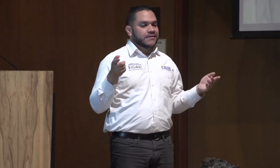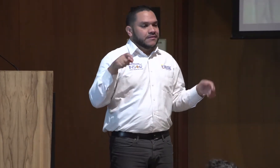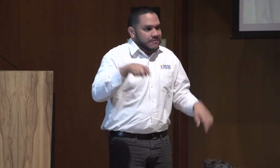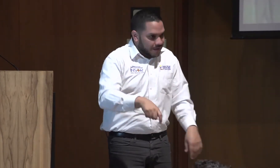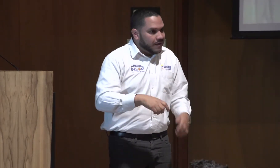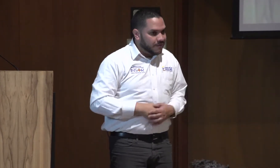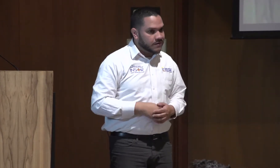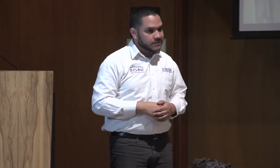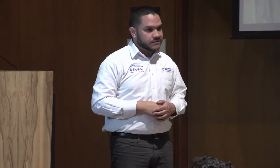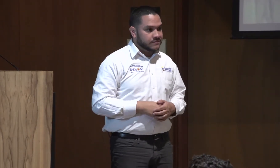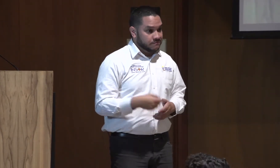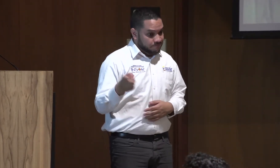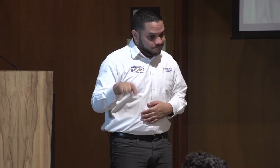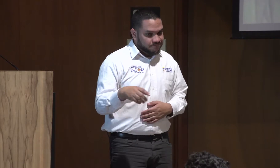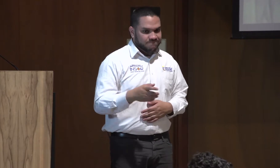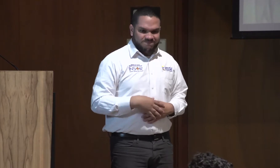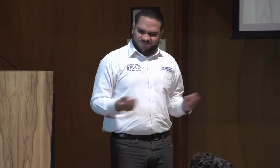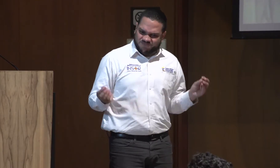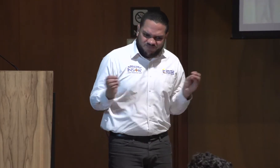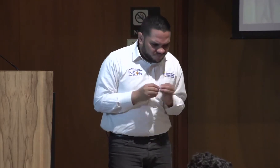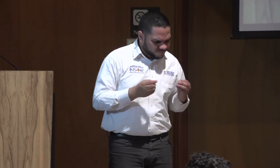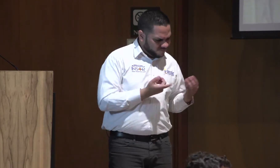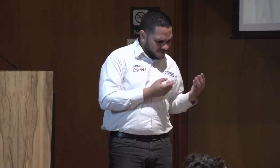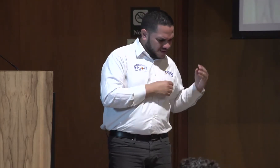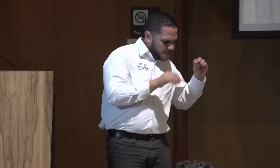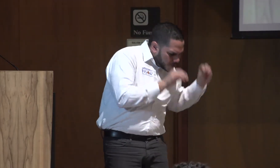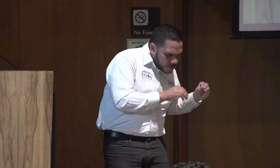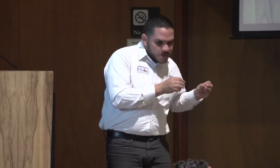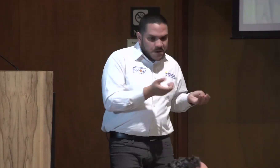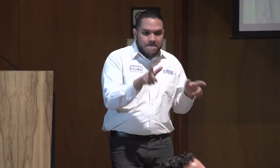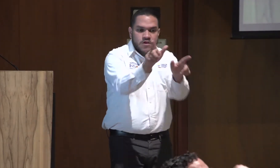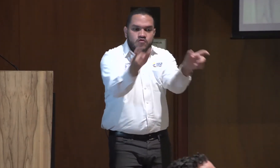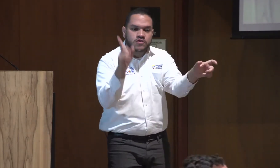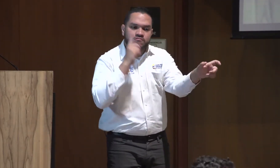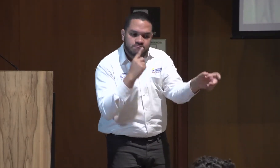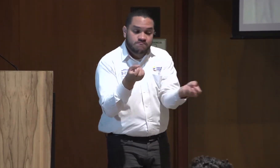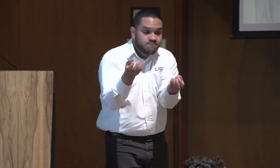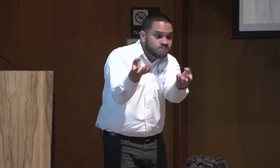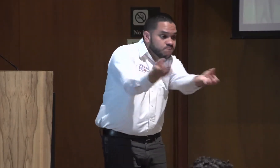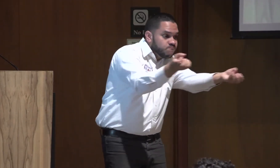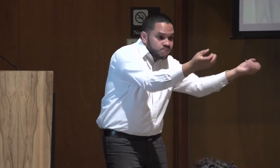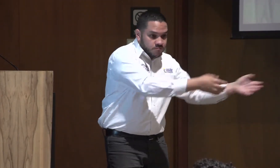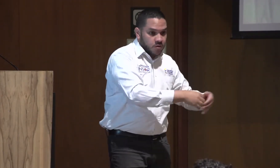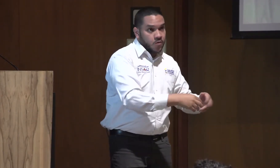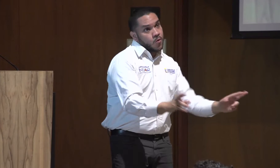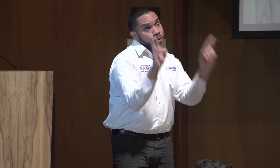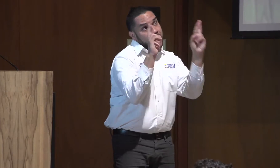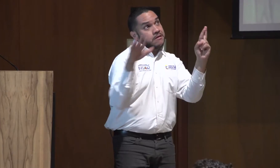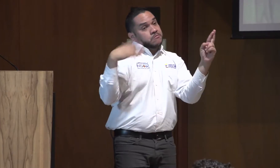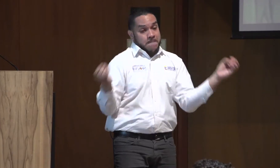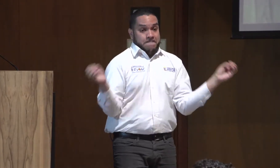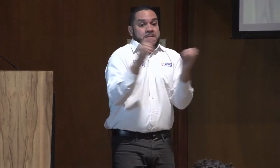Tendríamos que tener muchísimos más momentos de estos, donde la población sorda realmente venga. Es maravilloso ver todas